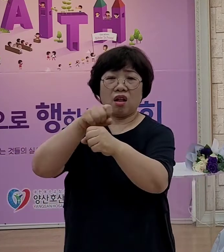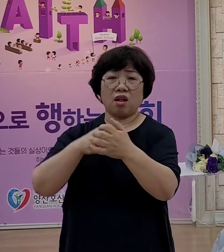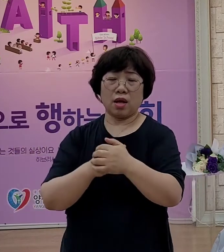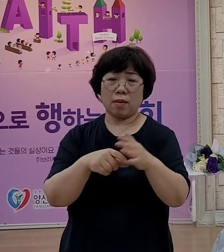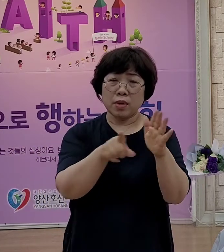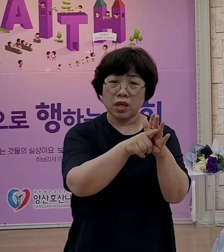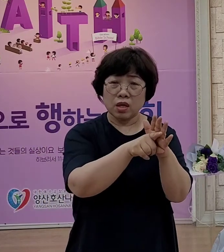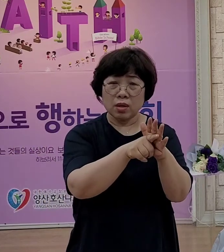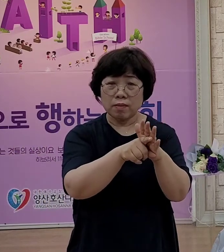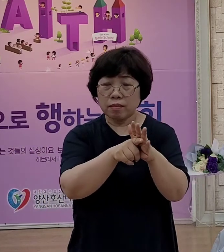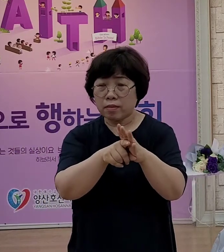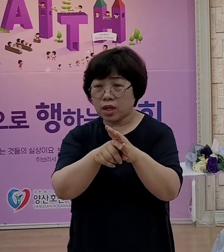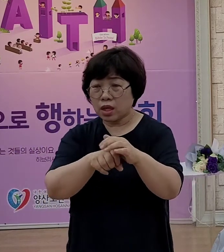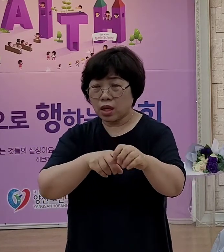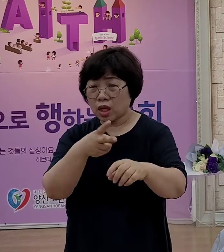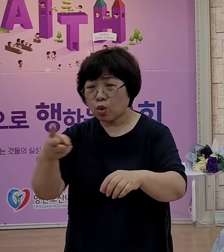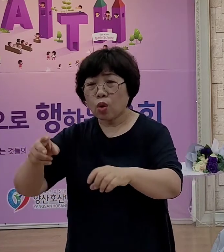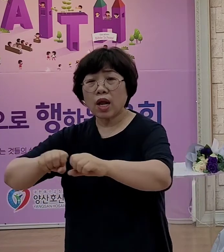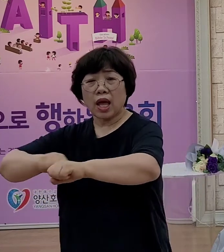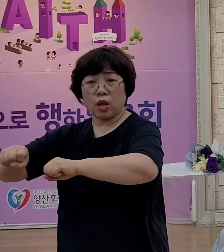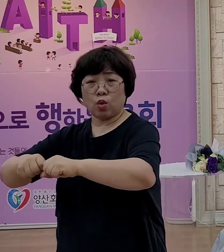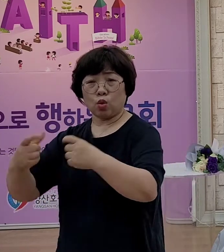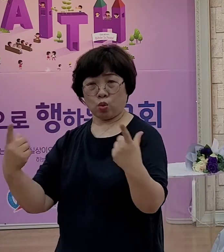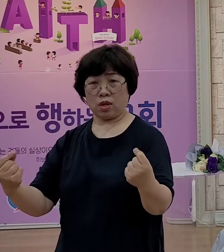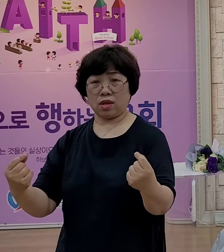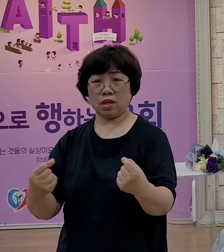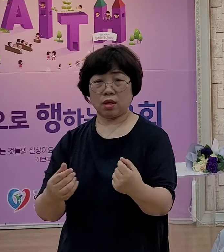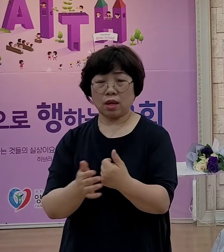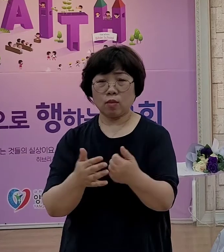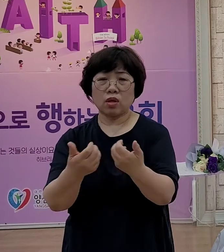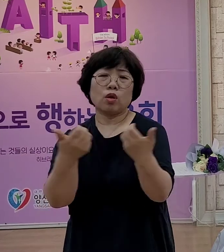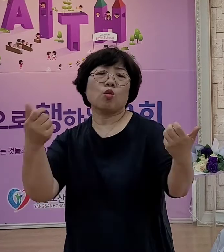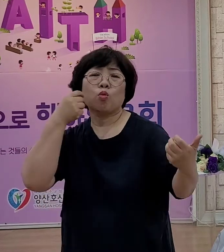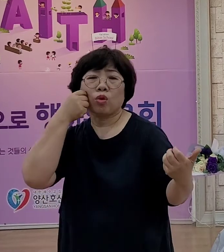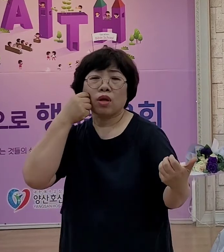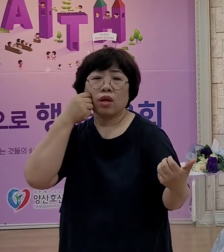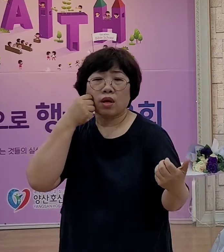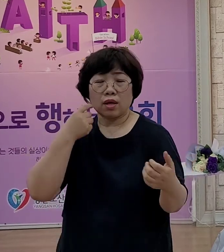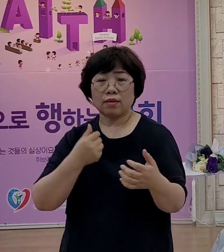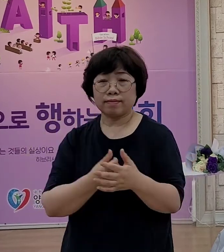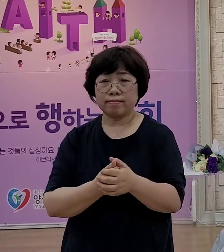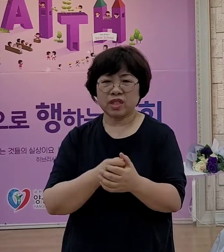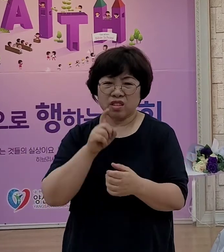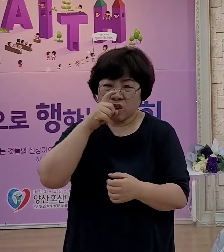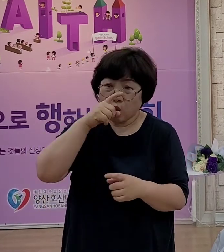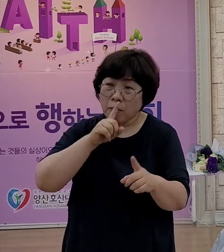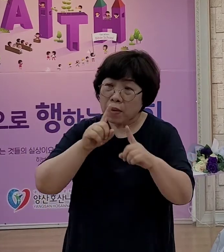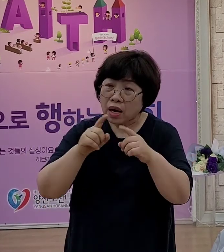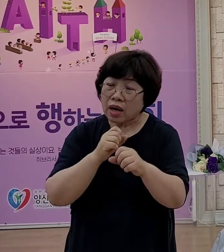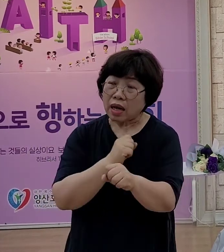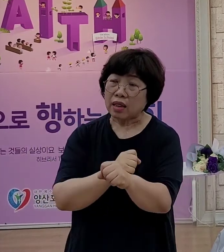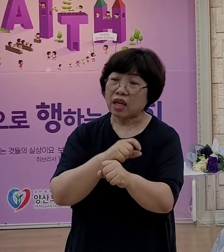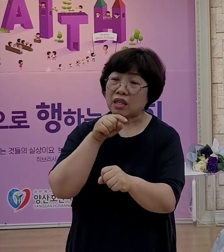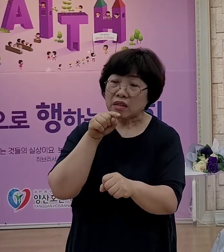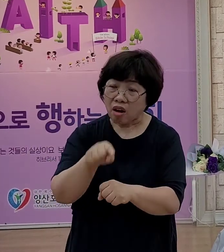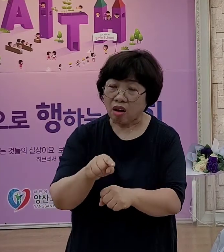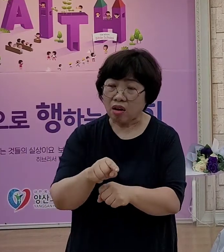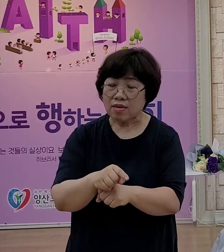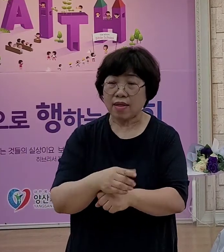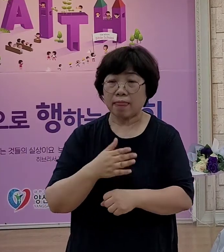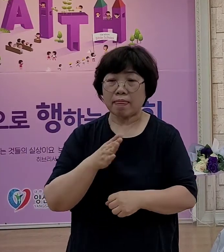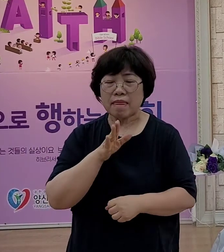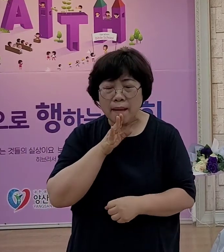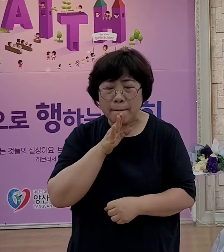거죠. 그래서 이 두 가지는 뗄래야 뗄 수가 없습니다. 그러니까 더러운 말을 한다? 그럼